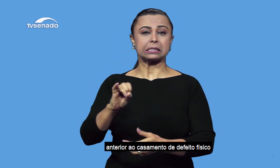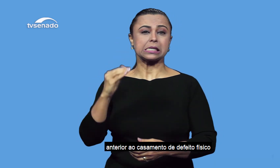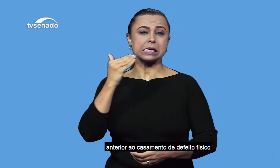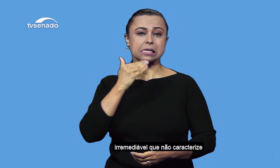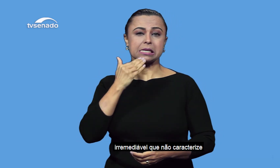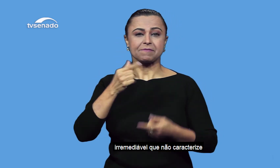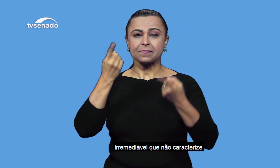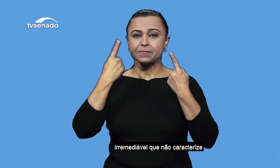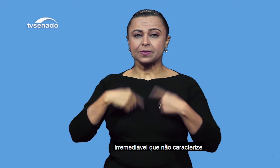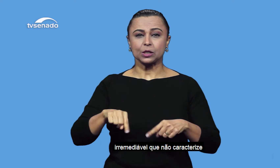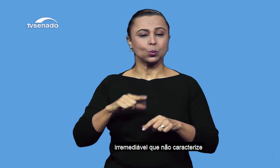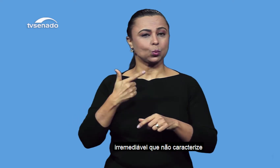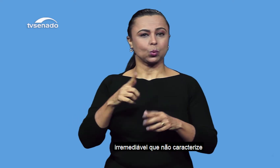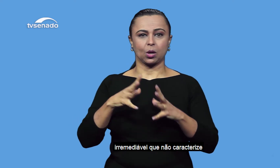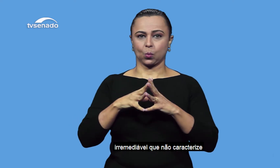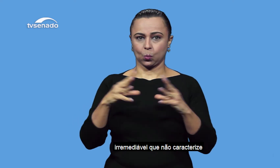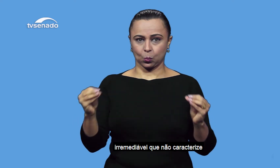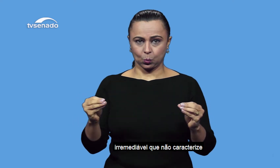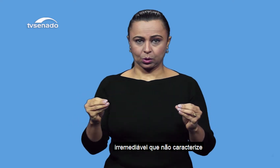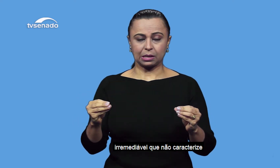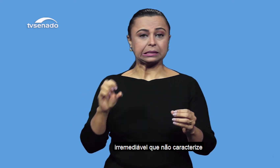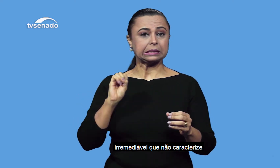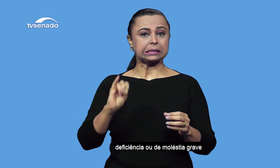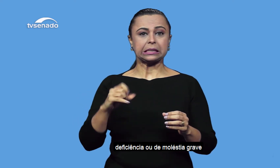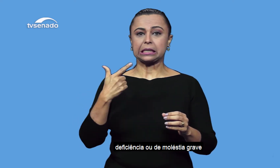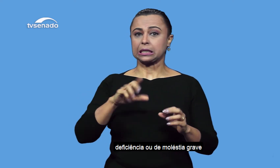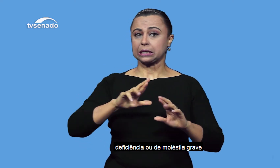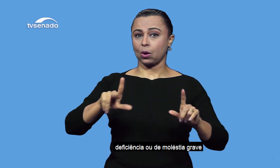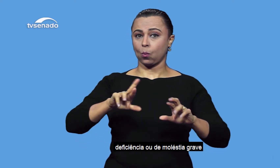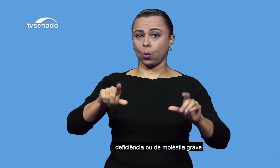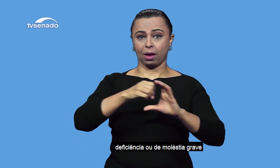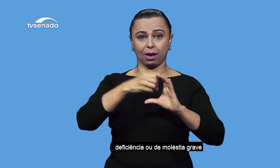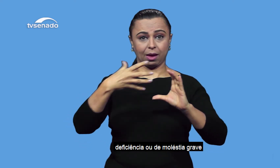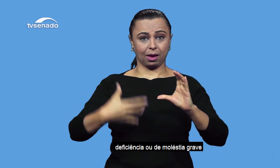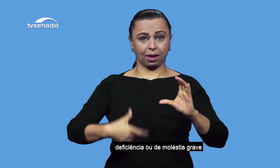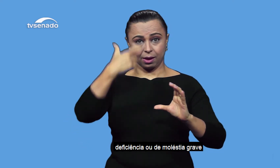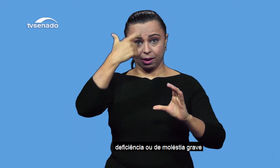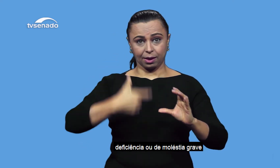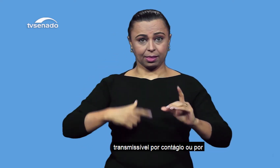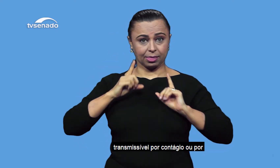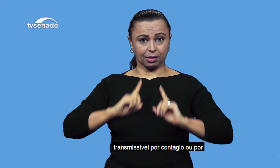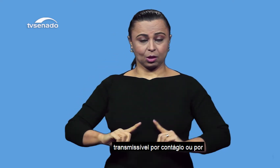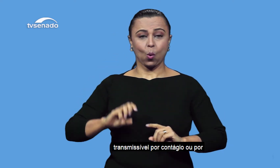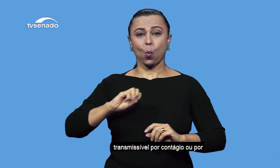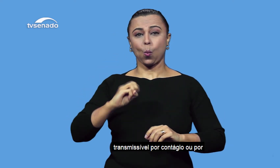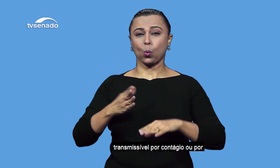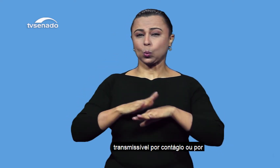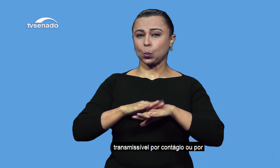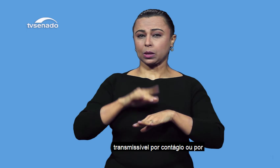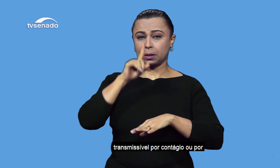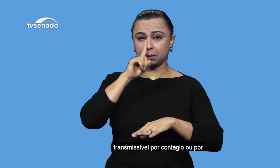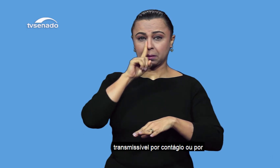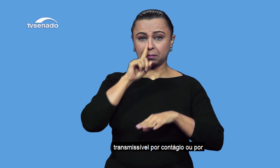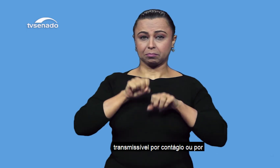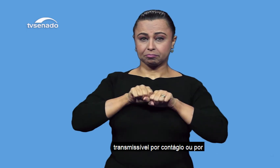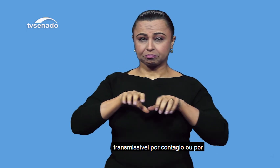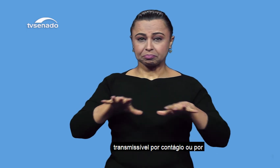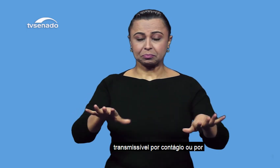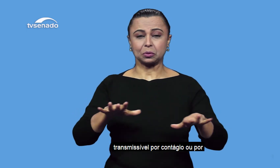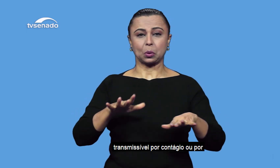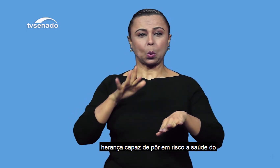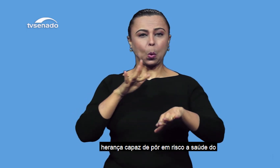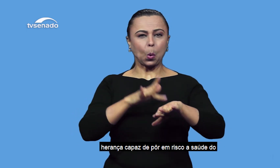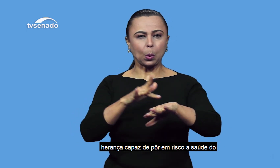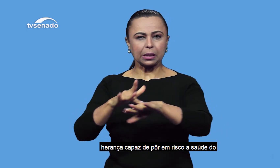defeito físico irremediável que não caracterize deficiência ou de moléstia grave transmissível por